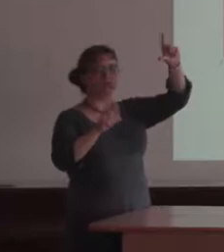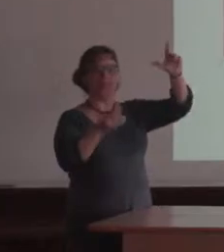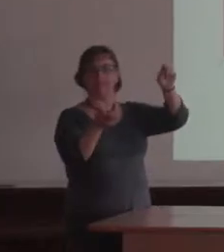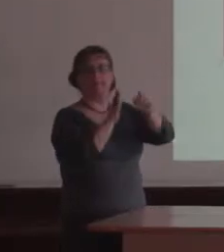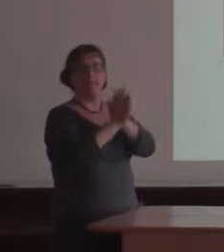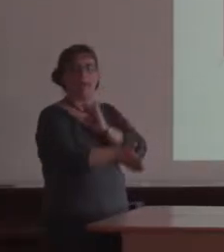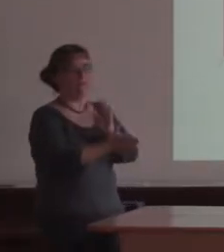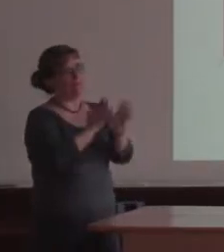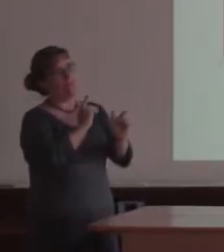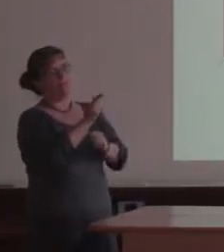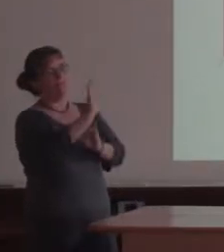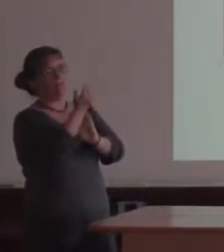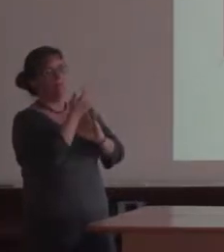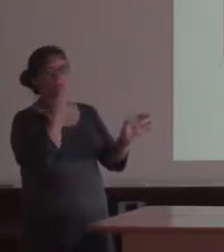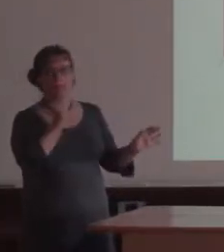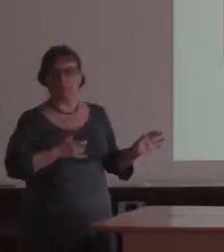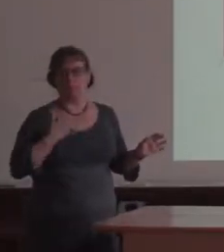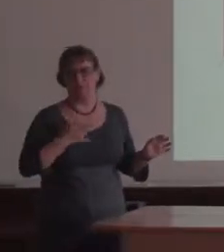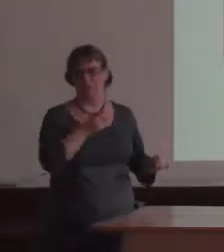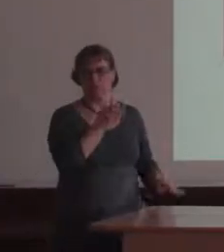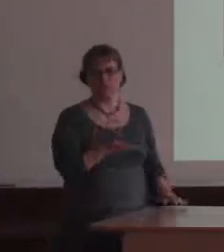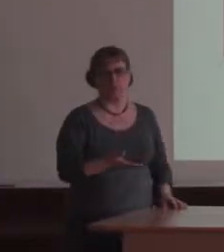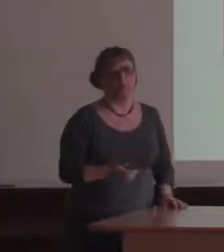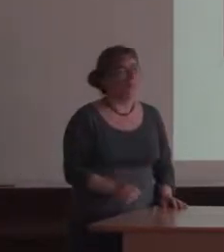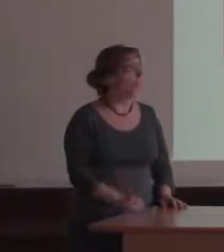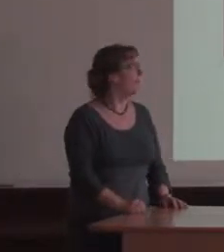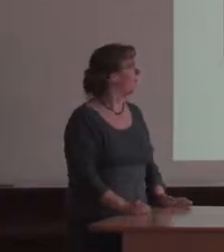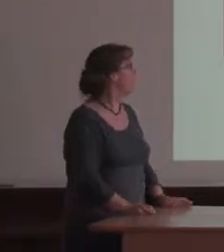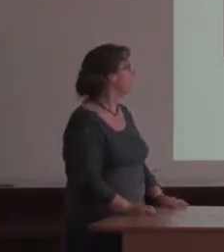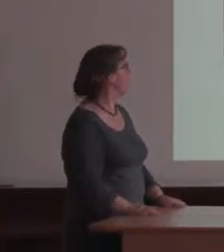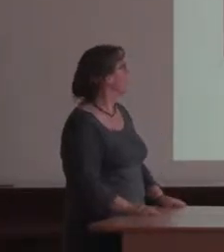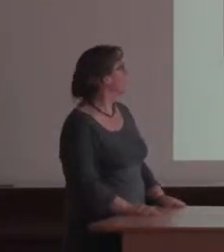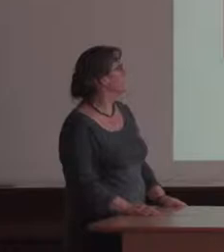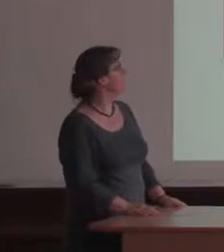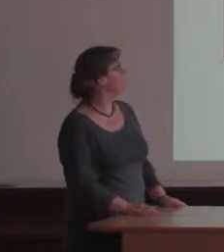endroit, ce qui peut nous donner un petit peu d'indication sur ce qui se passe.